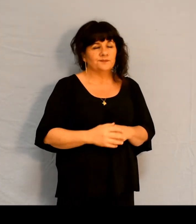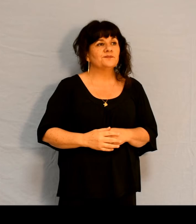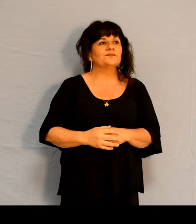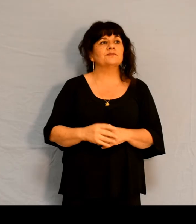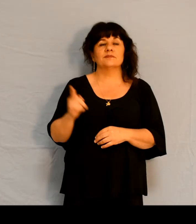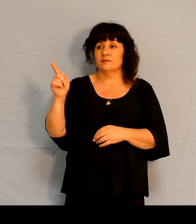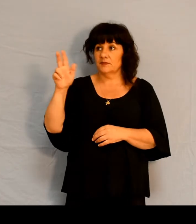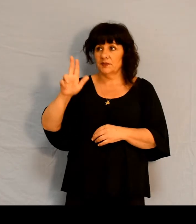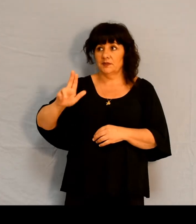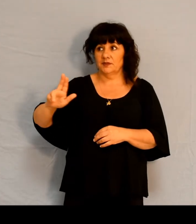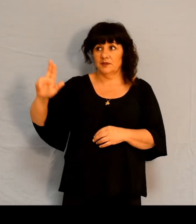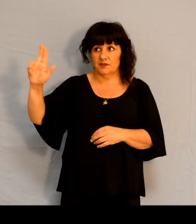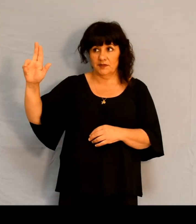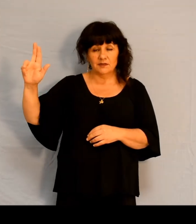Seigneur.